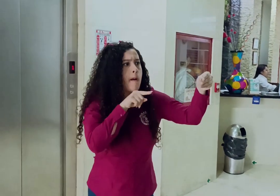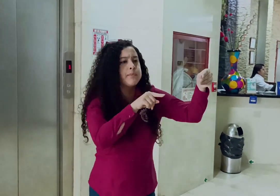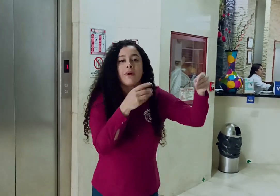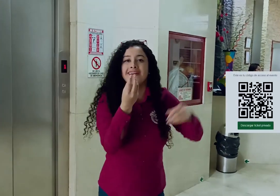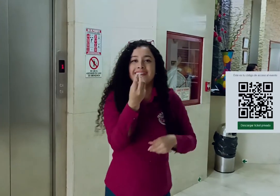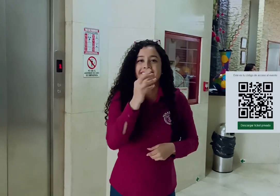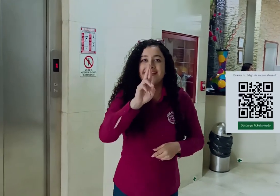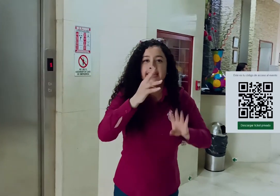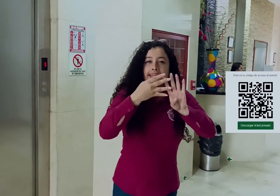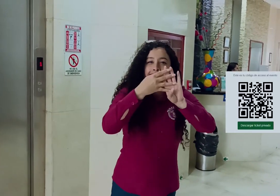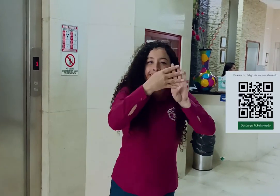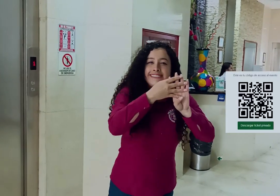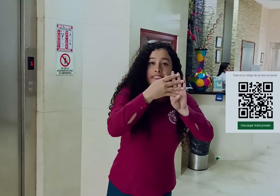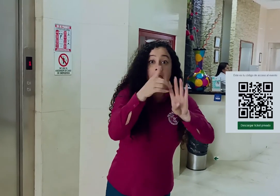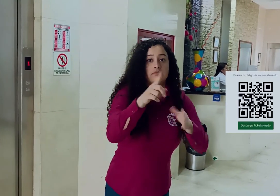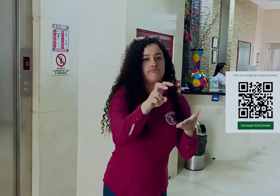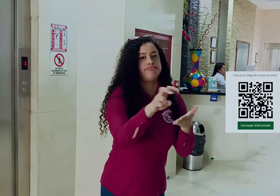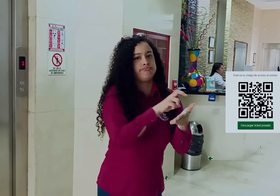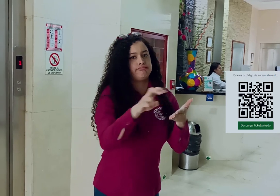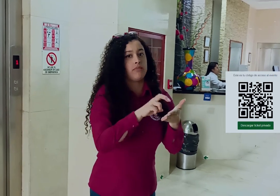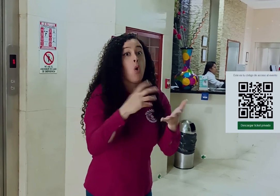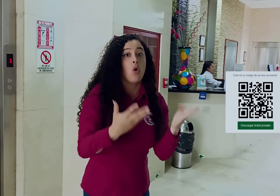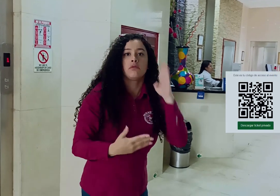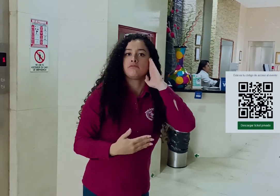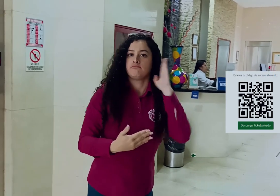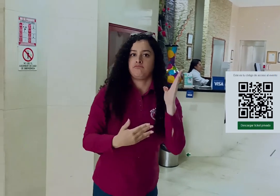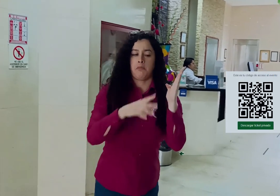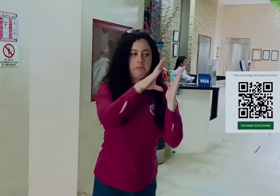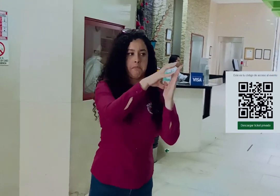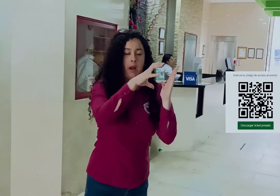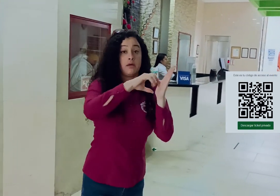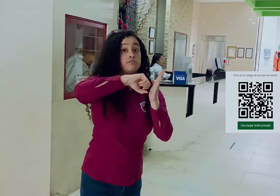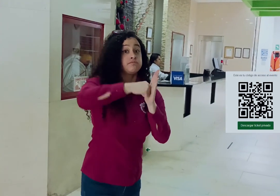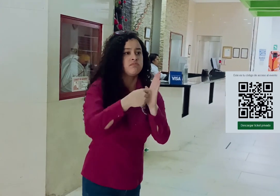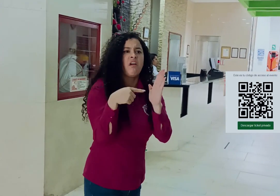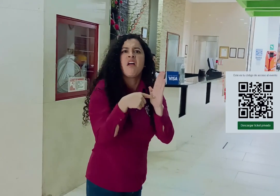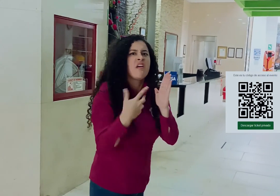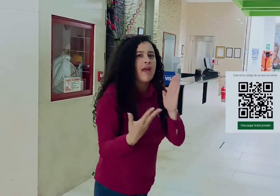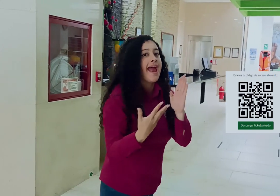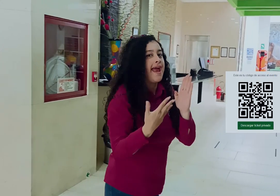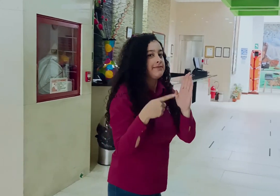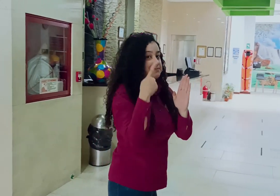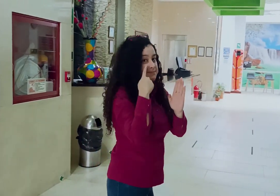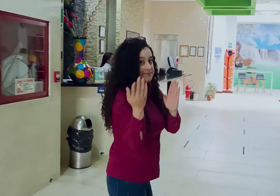que fue enviado a sus correos puede ser de forma impresa o una imagen en el celular